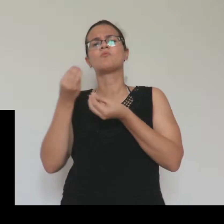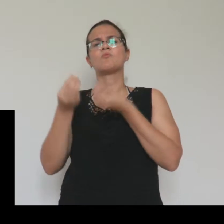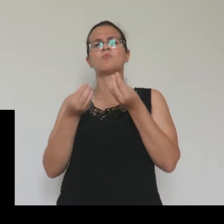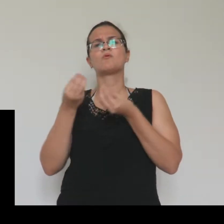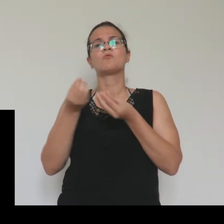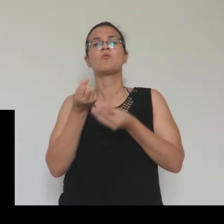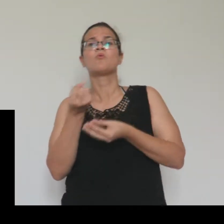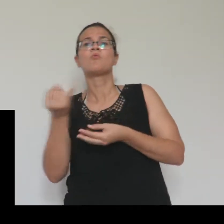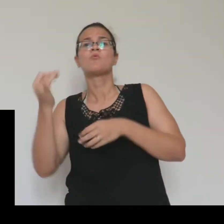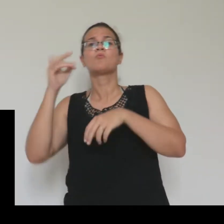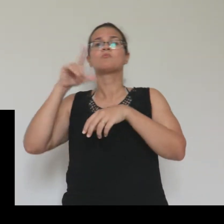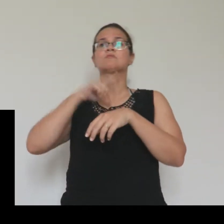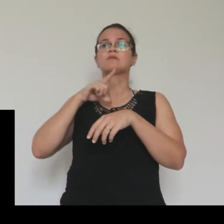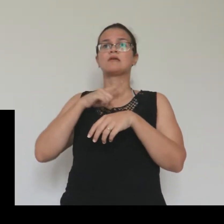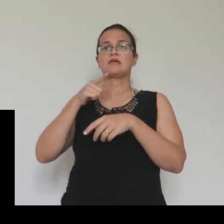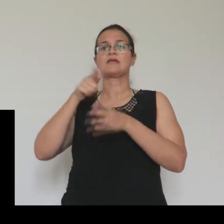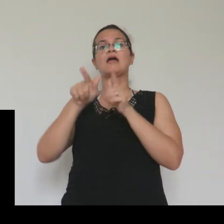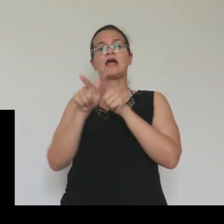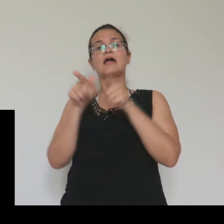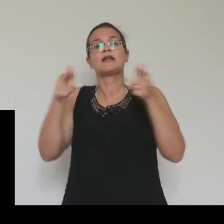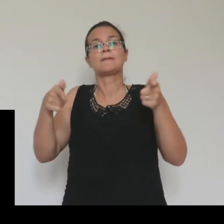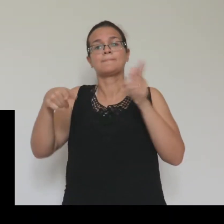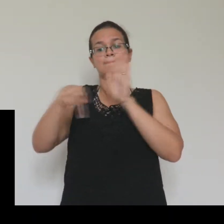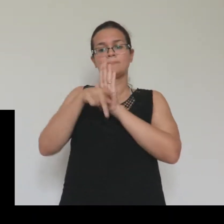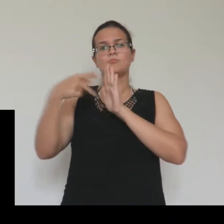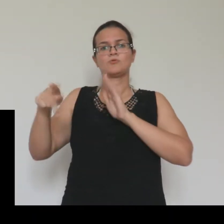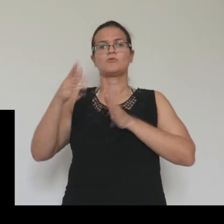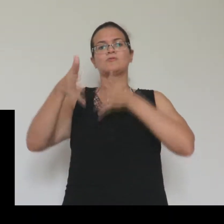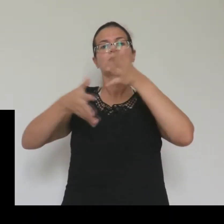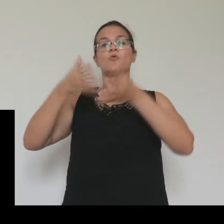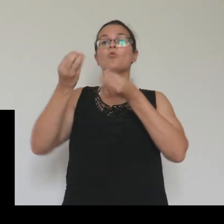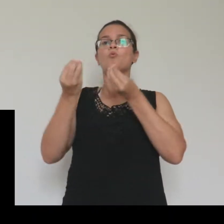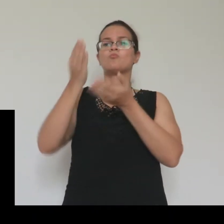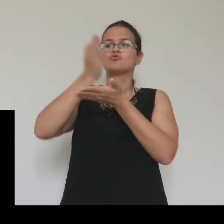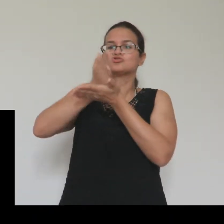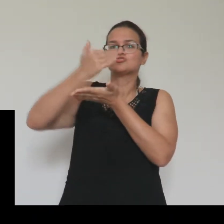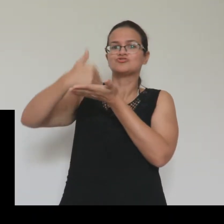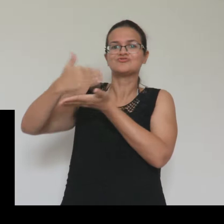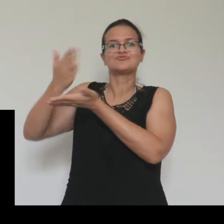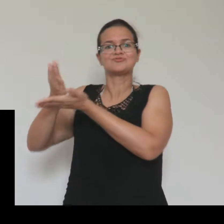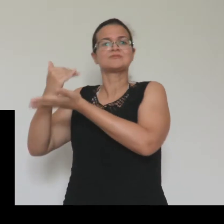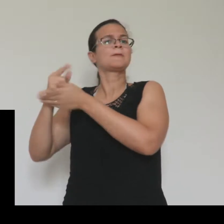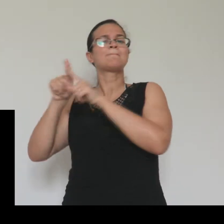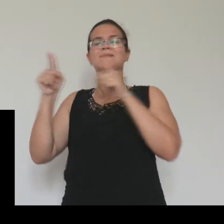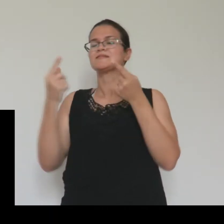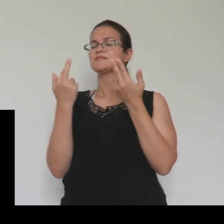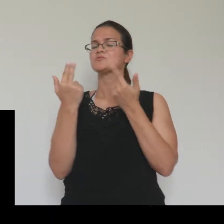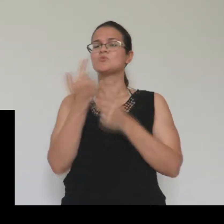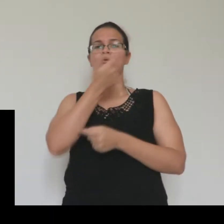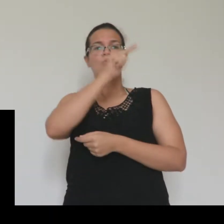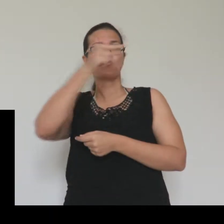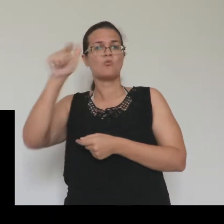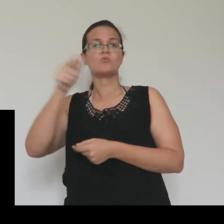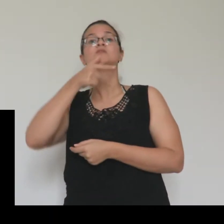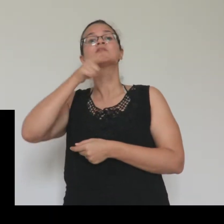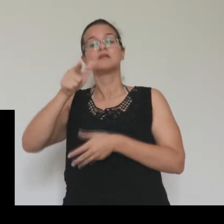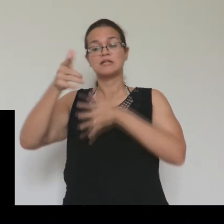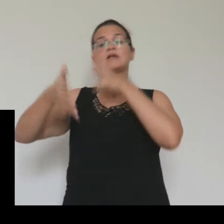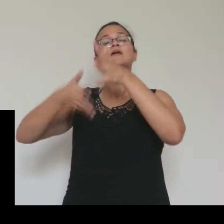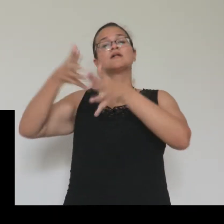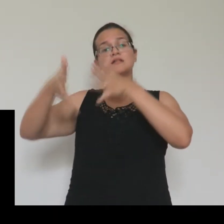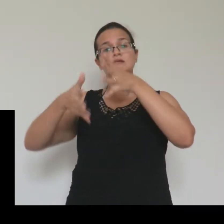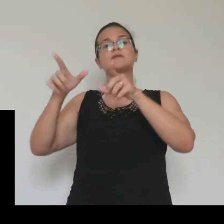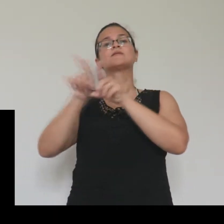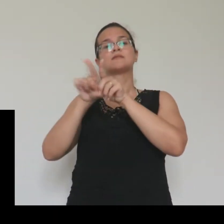algumas situações da gramática da língua de sinais, como feita essa divisão, mas como qualquer outra língua, a língua de sinais também